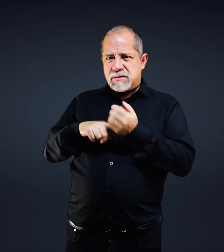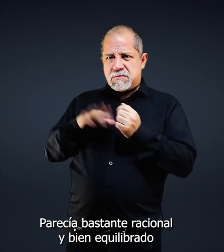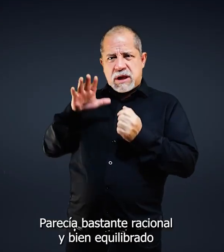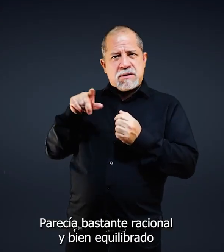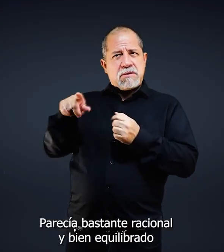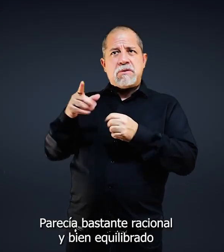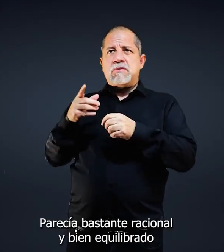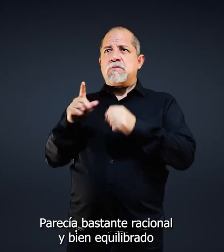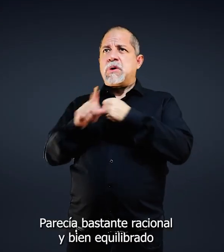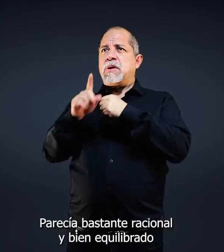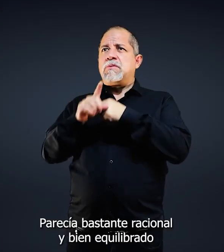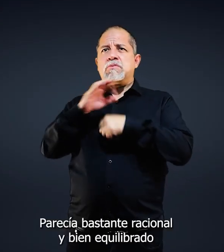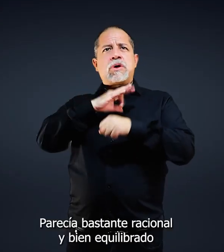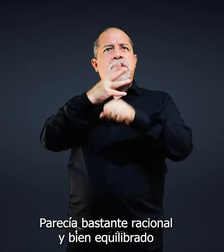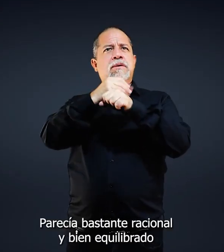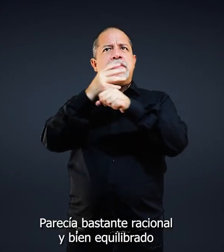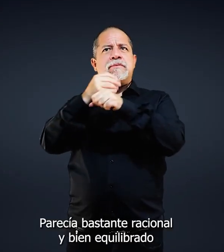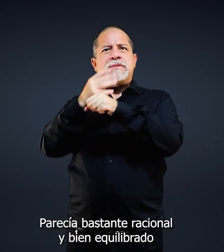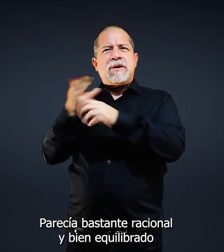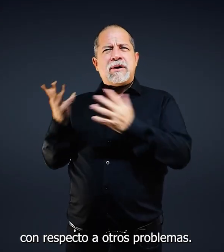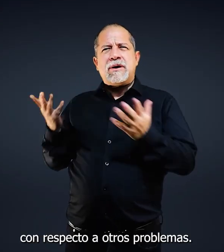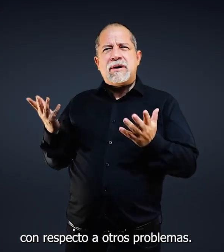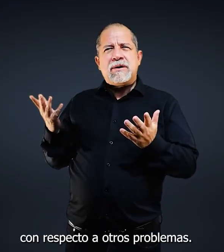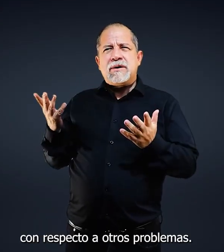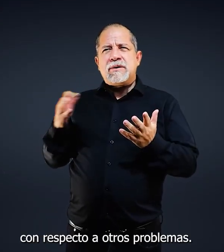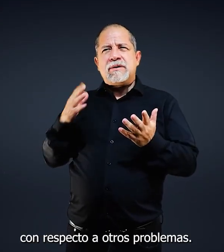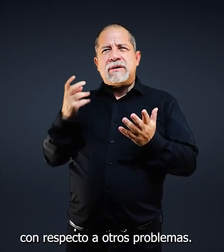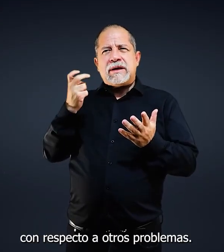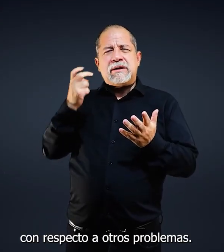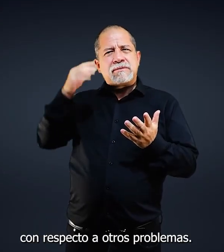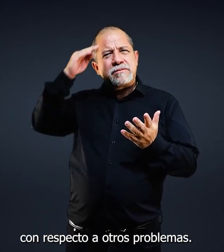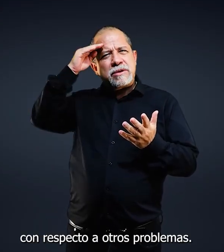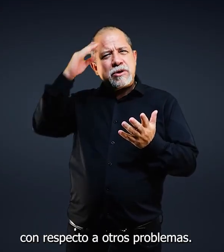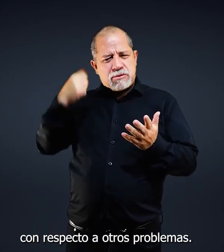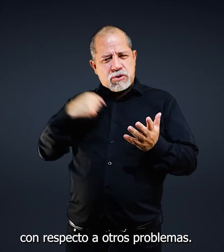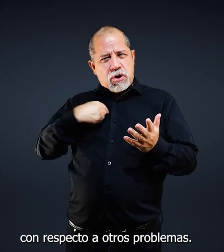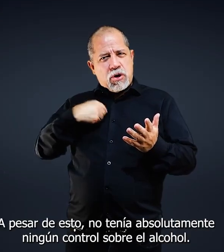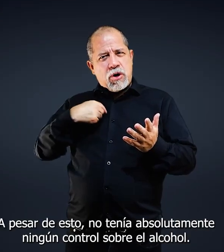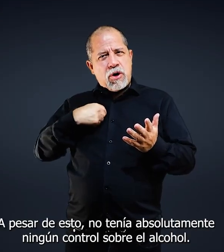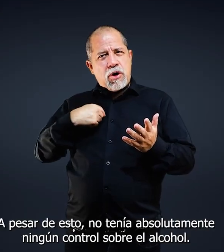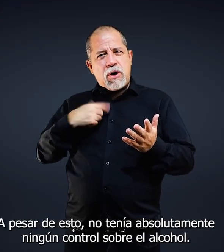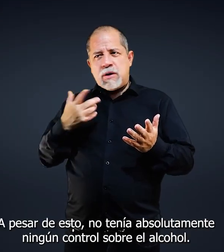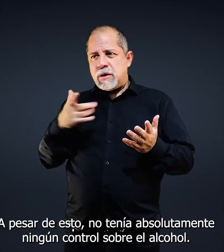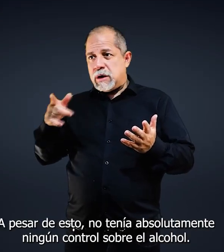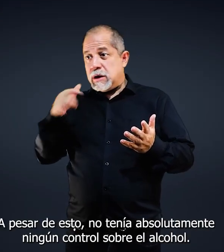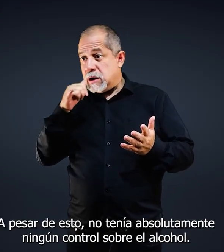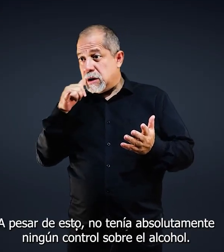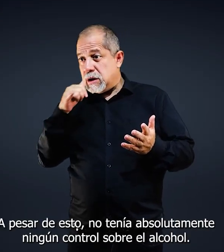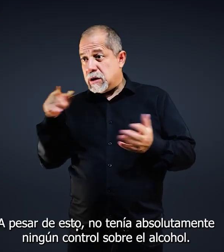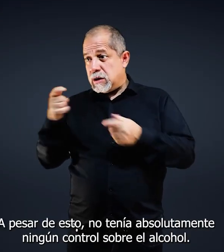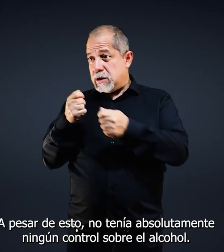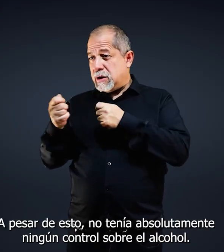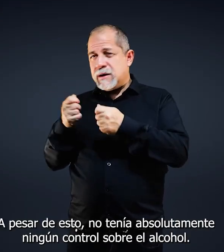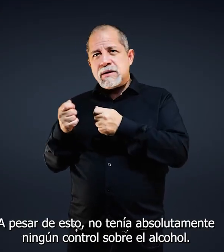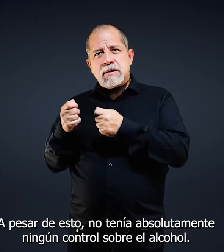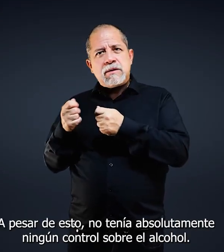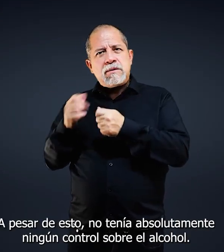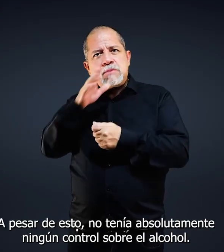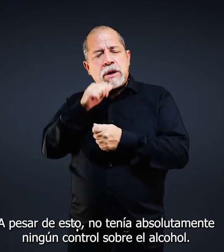Parecía bastante racional y bien equilibrado con respecto a otros problemas. A pesar de esto, no tenía absolutamente ningún control